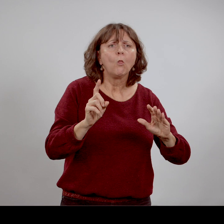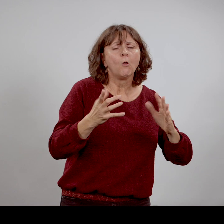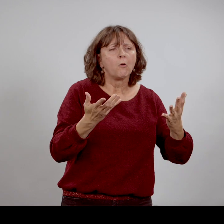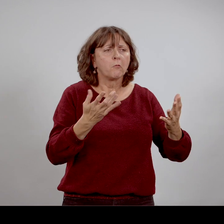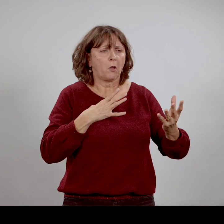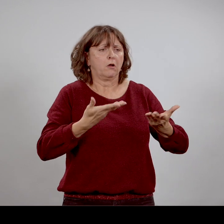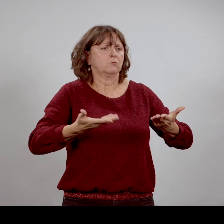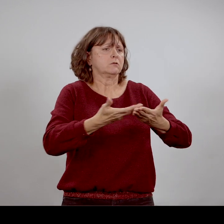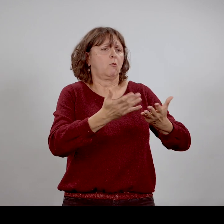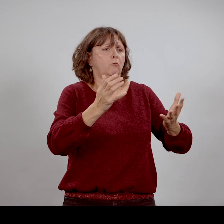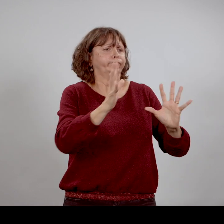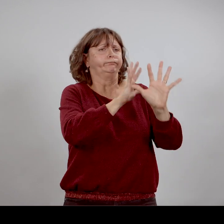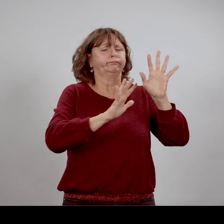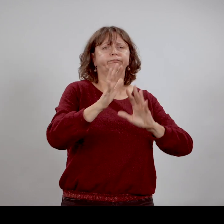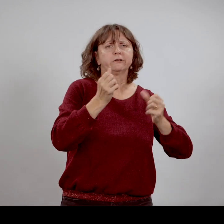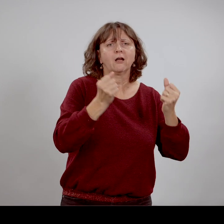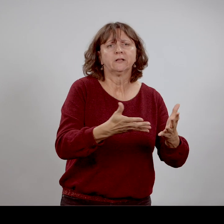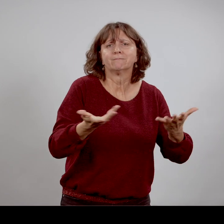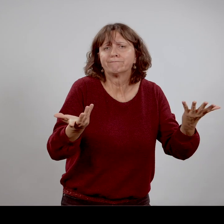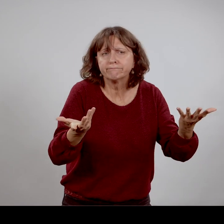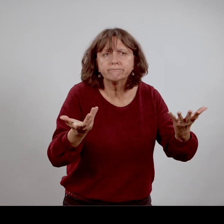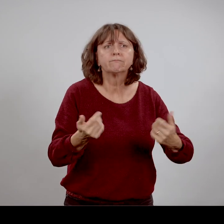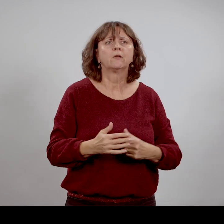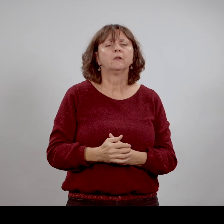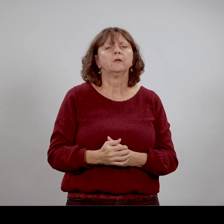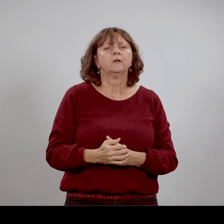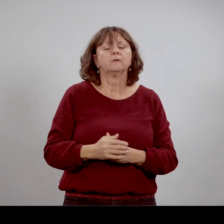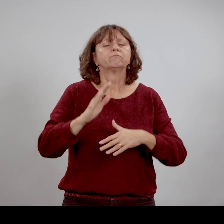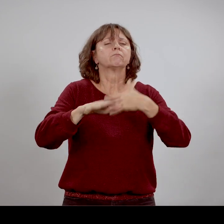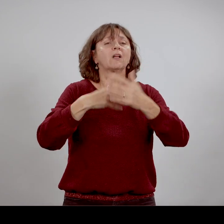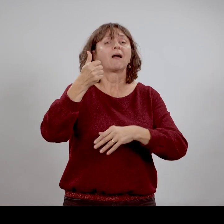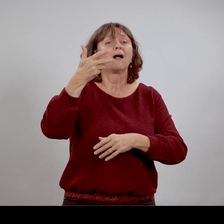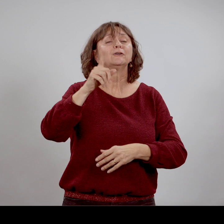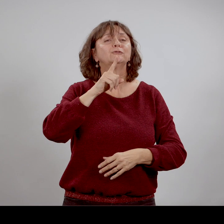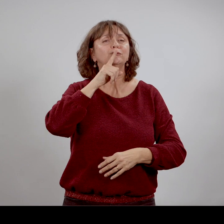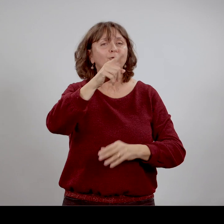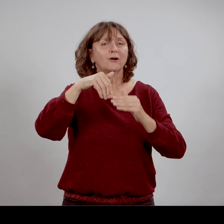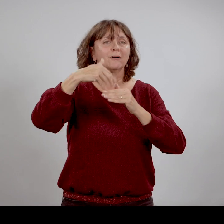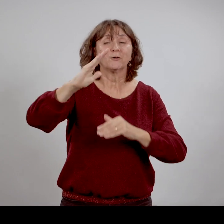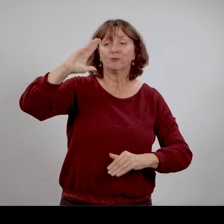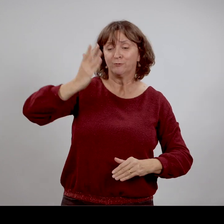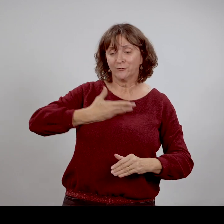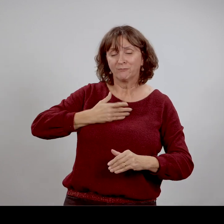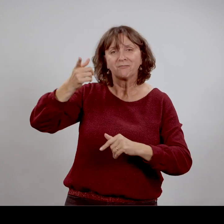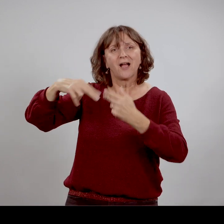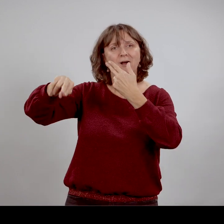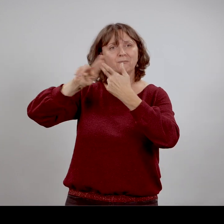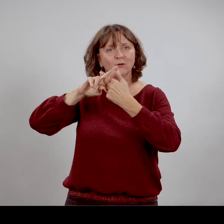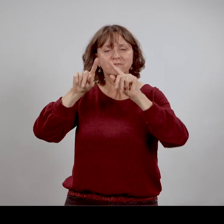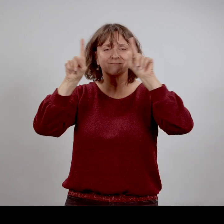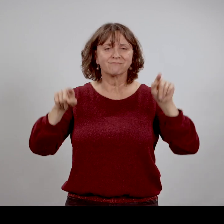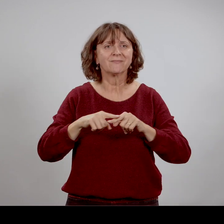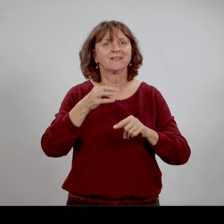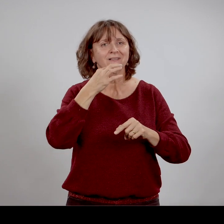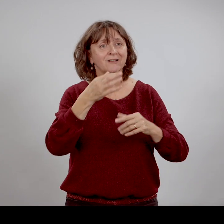victime d'un fameux concours de circonstances. Quelques jours plus tard, il recevait cette